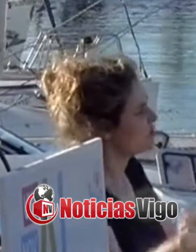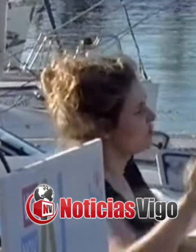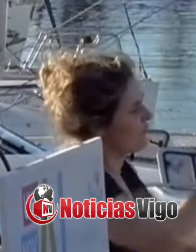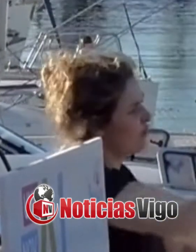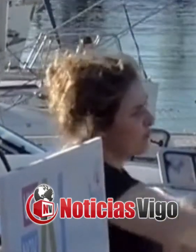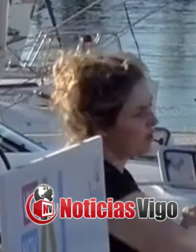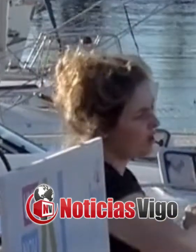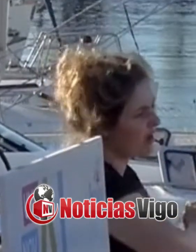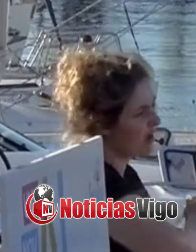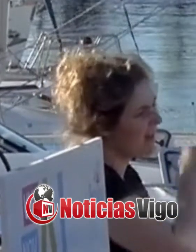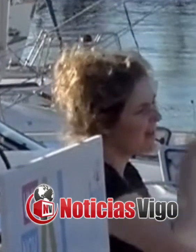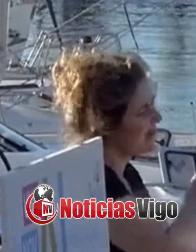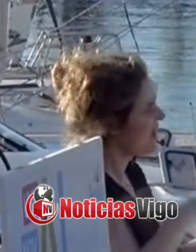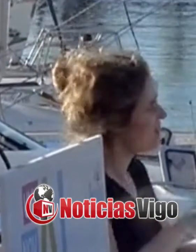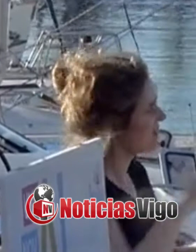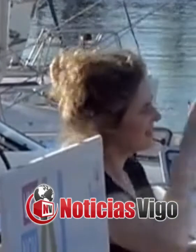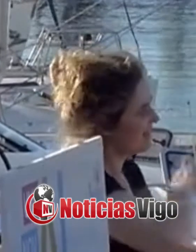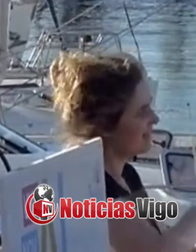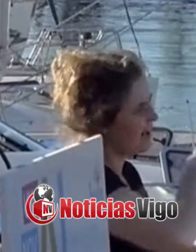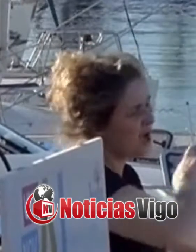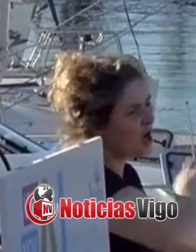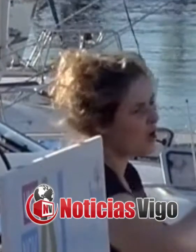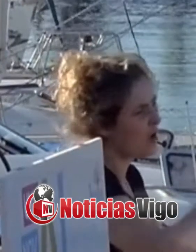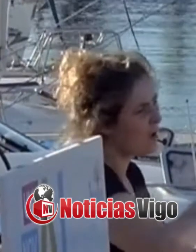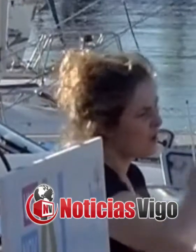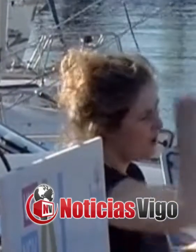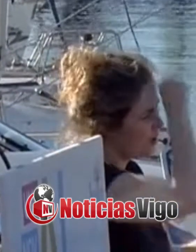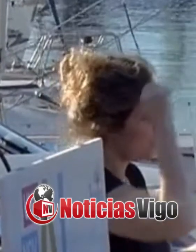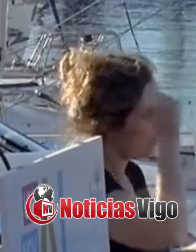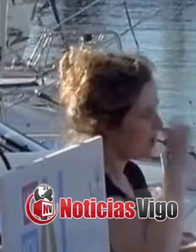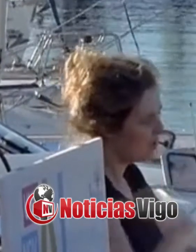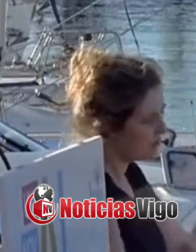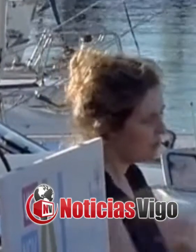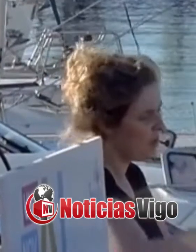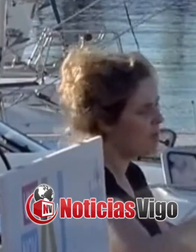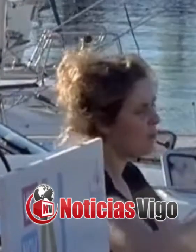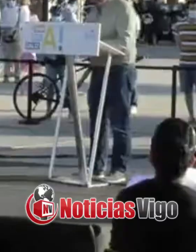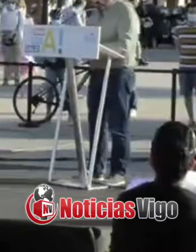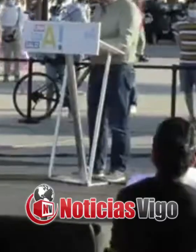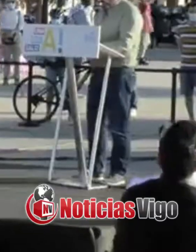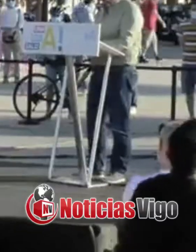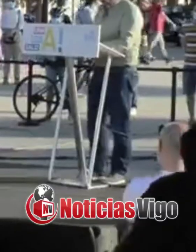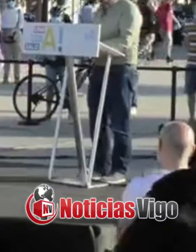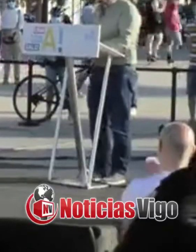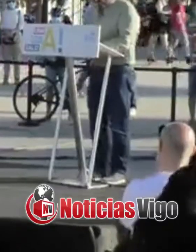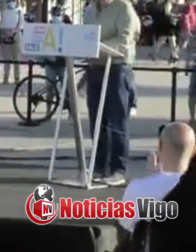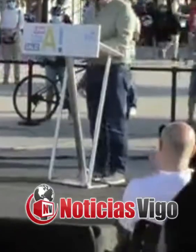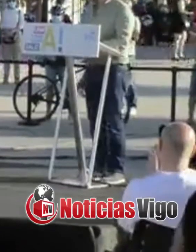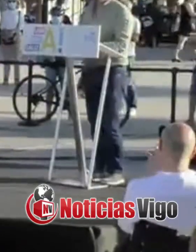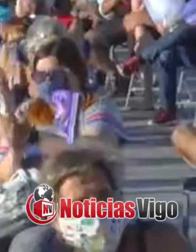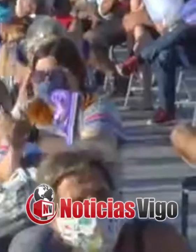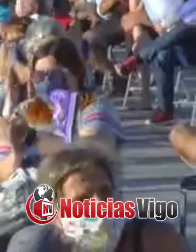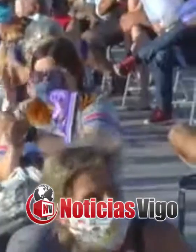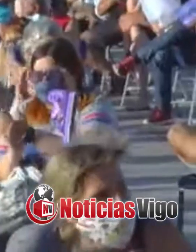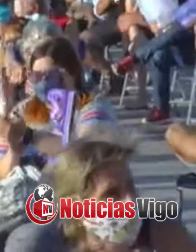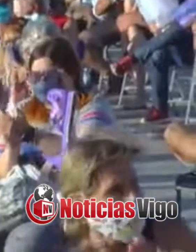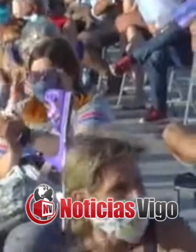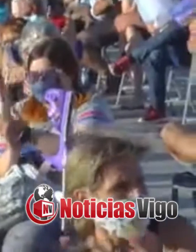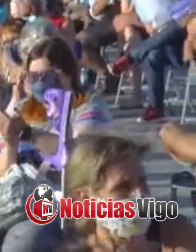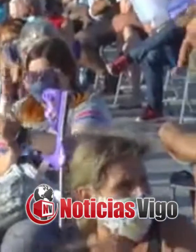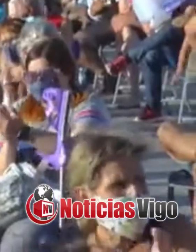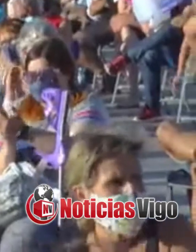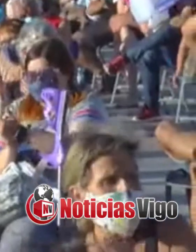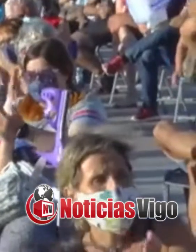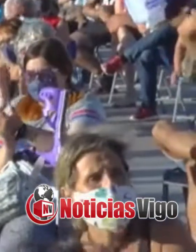historia e que teñen que ser rescatadas do esquecemento polo próximo goberno galego. As pioneiras